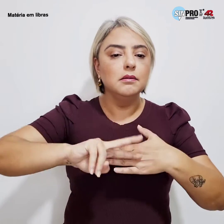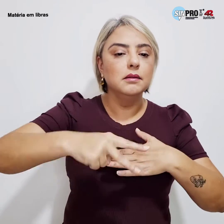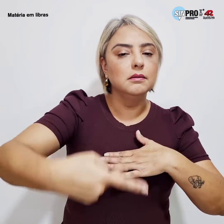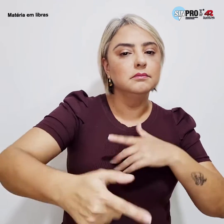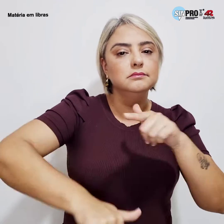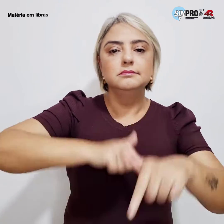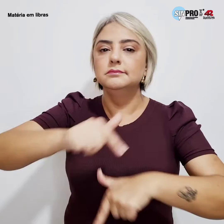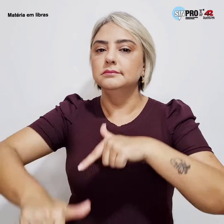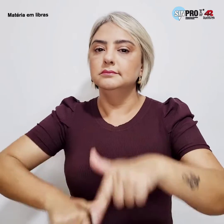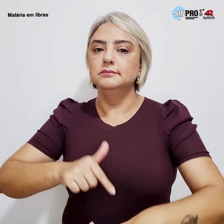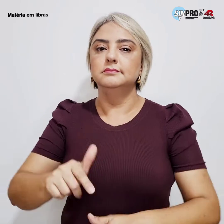trabalho.